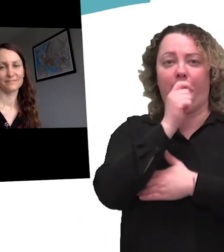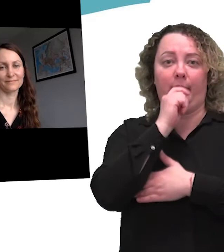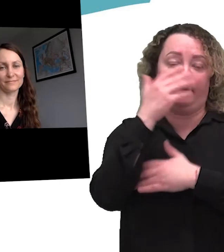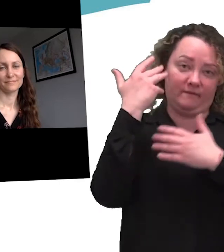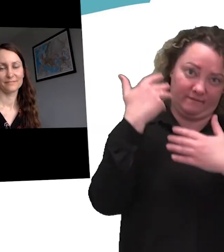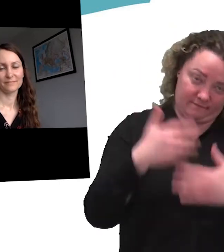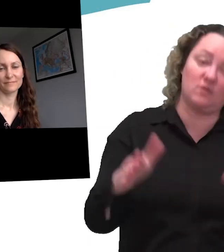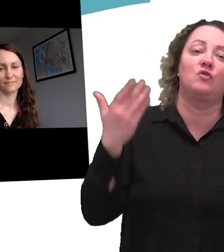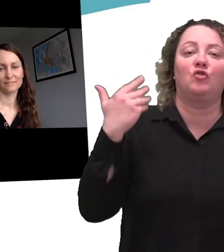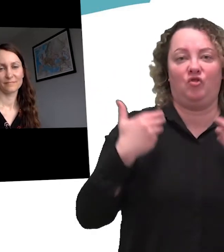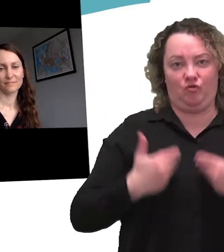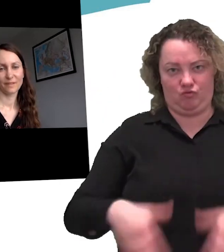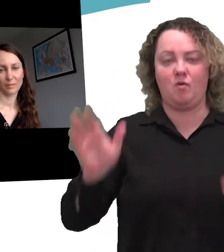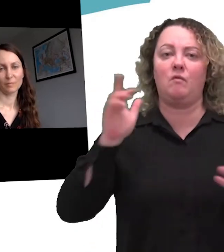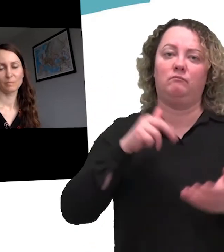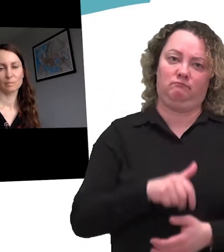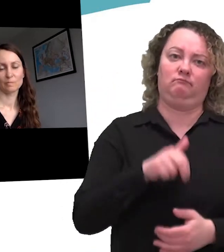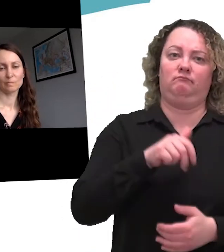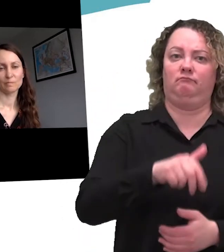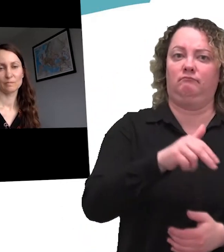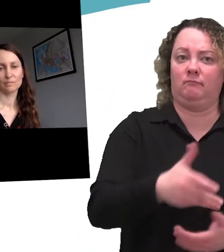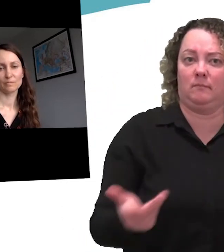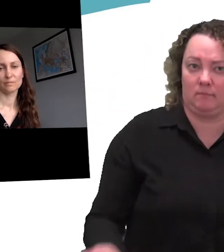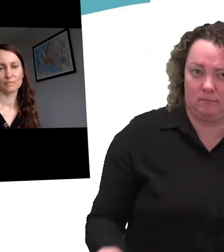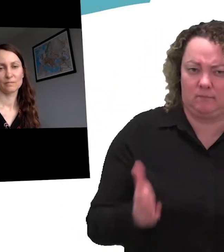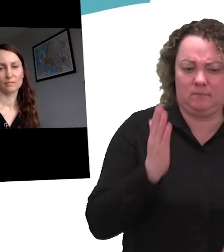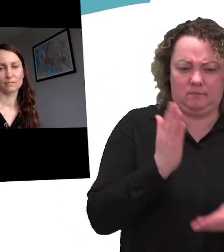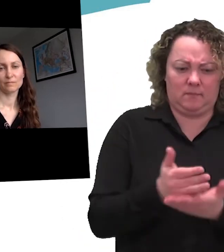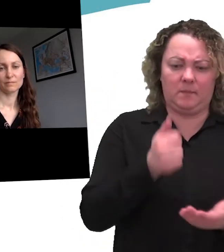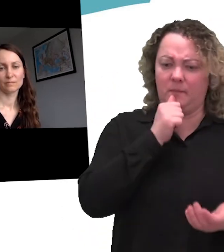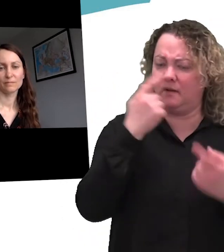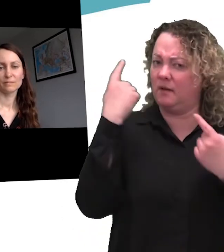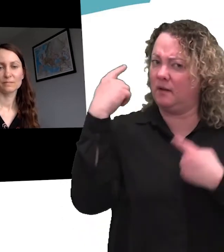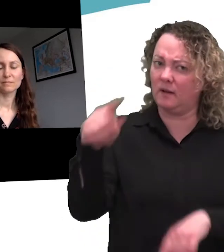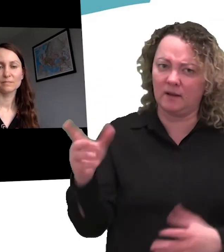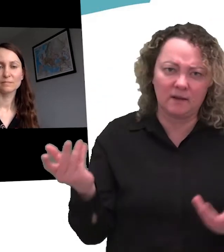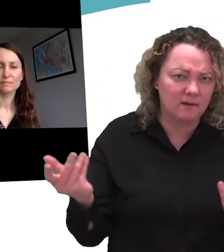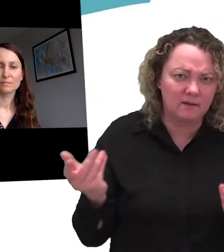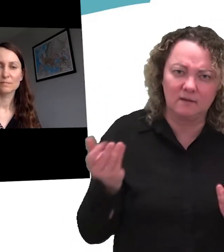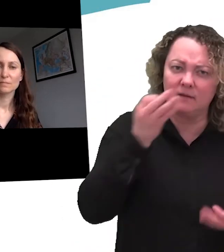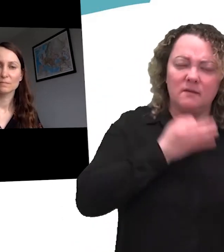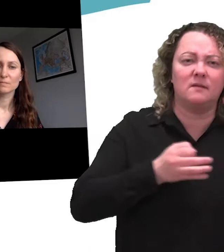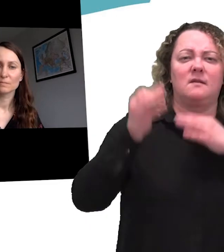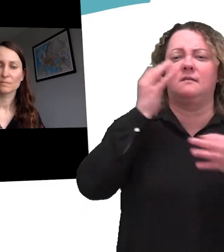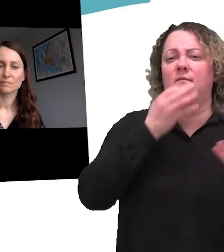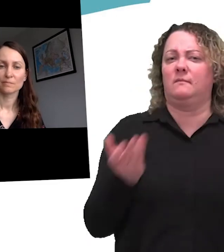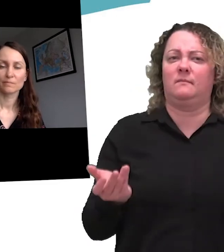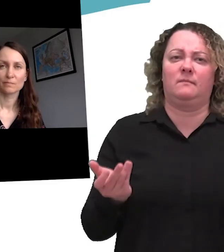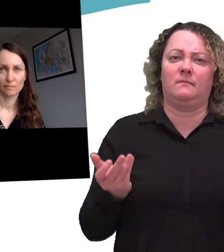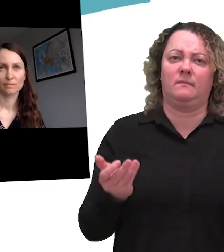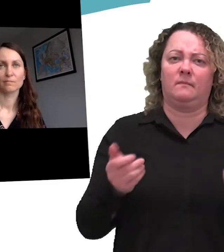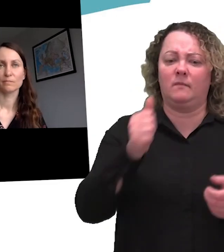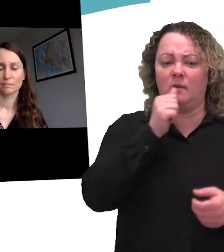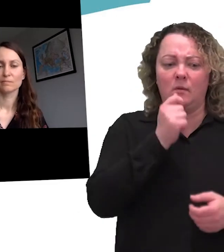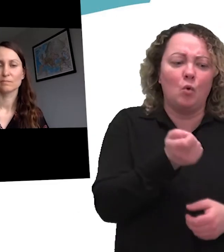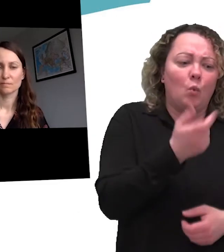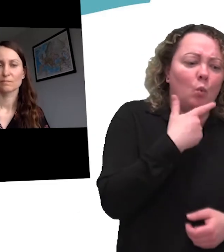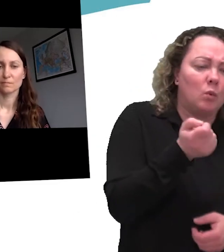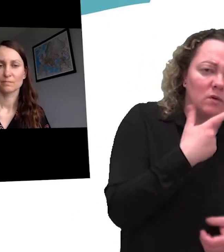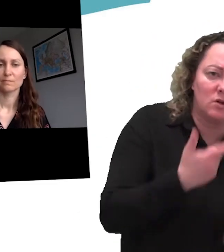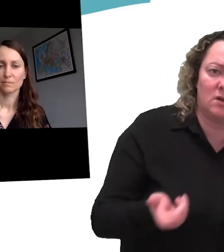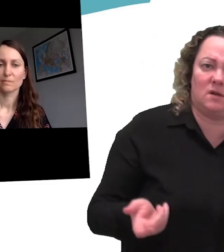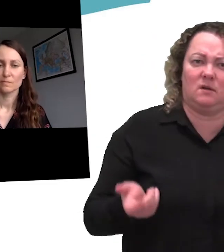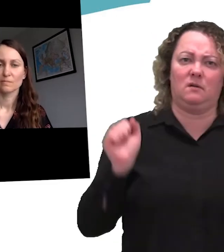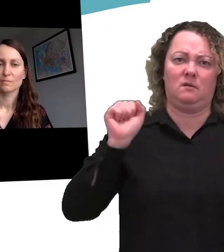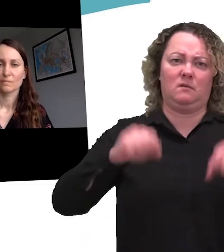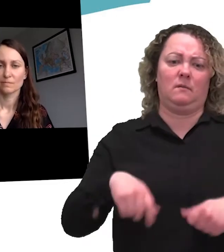didesnis desertas, pavyzdžiui, kaip ledai, taip, tada aš siūlau vietoj kažkurio užkandžio valgyti. Jeigu ten saldainis, tai